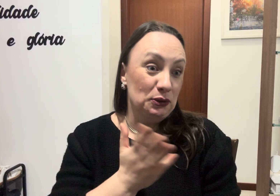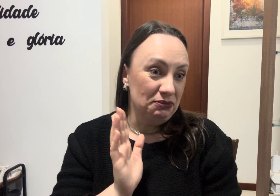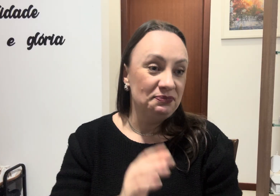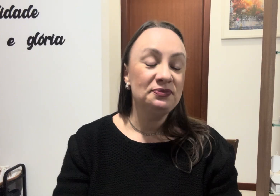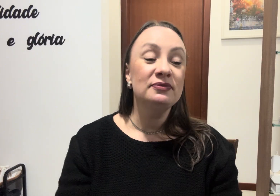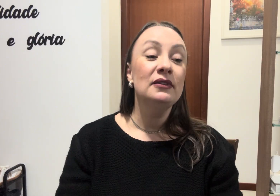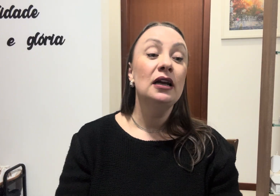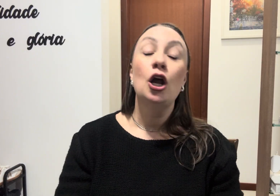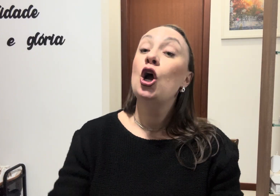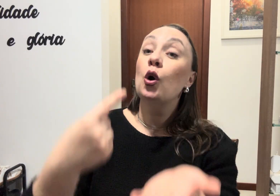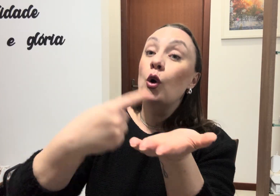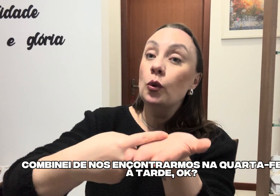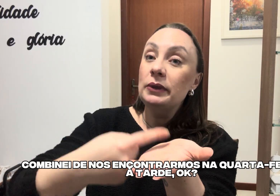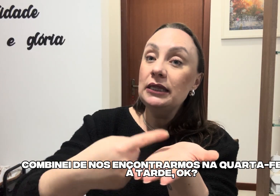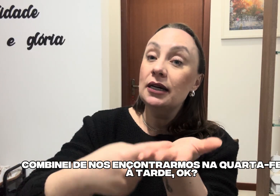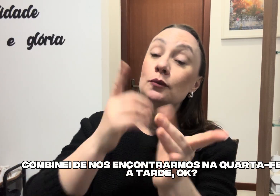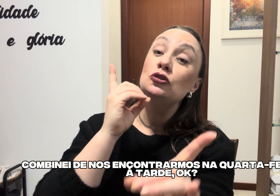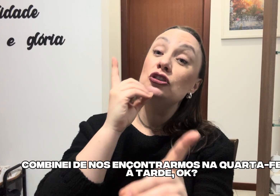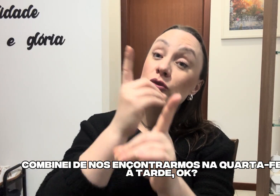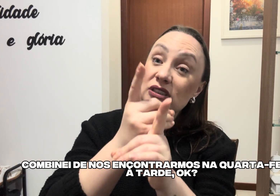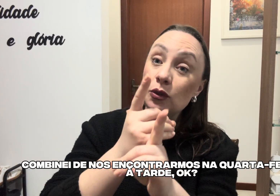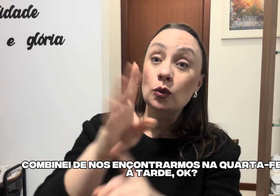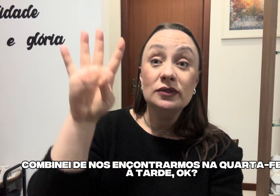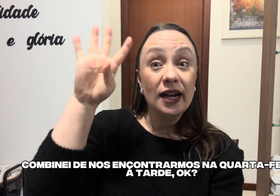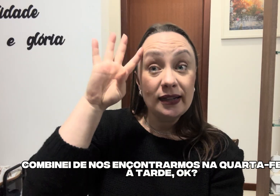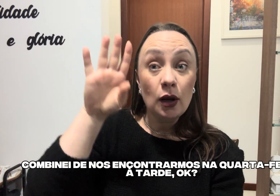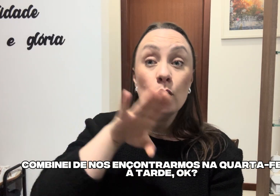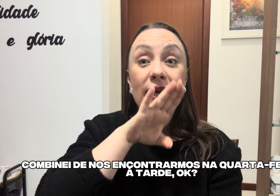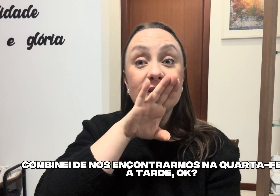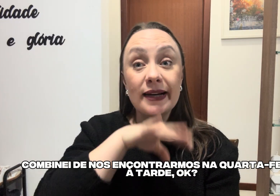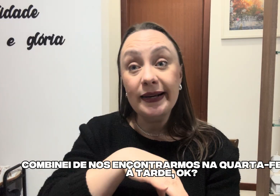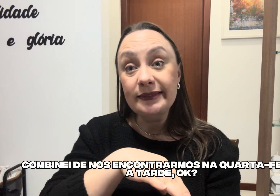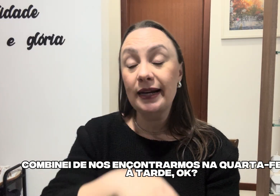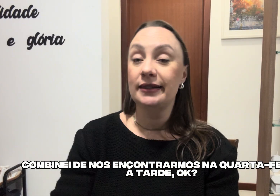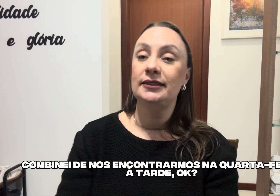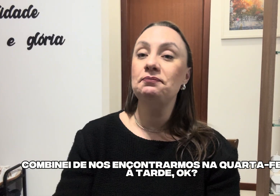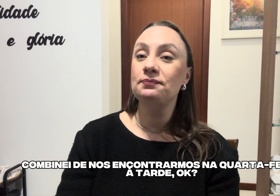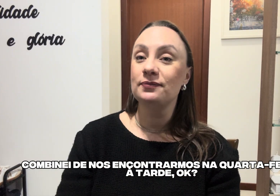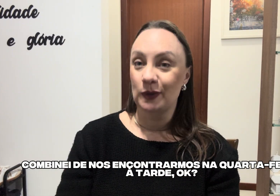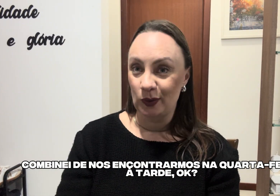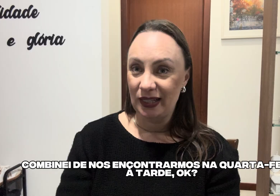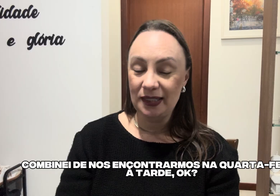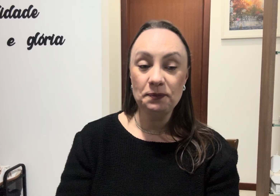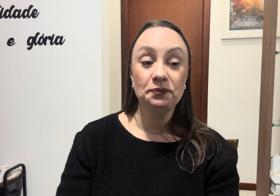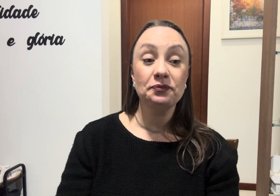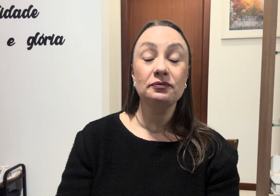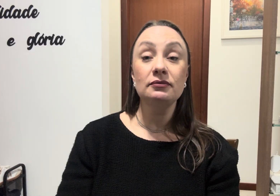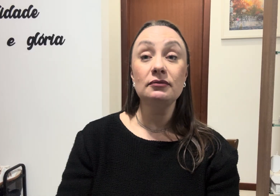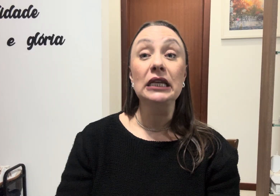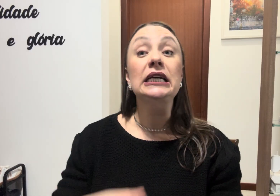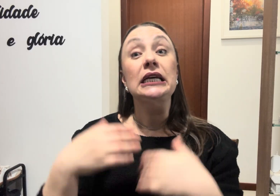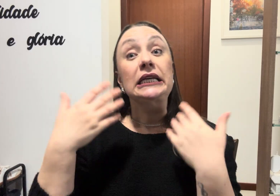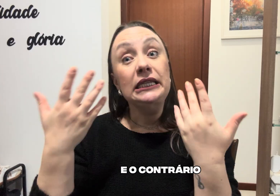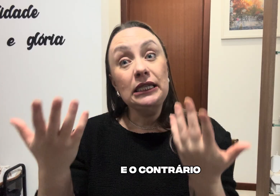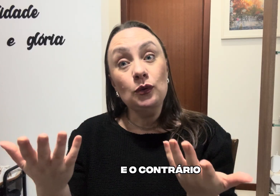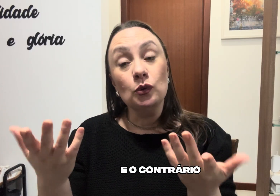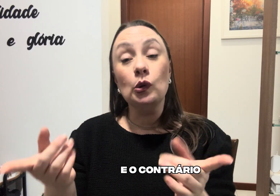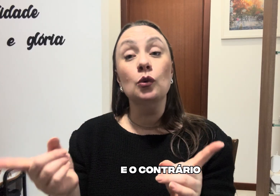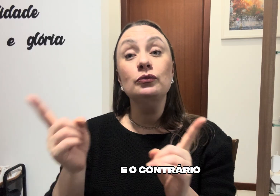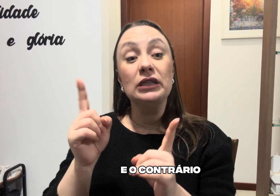amigo. Combinamos de nos encontrar na quarta à tarde, ok? E